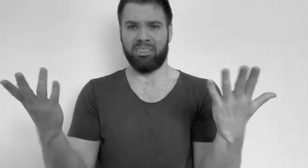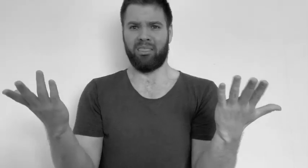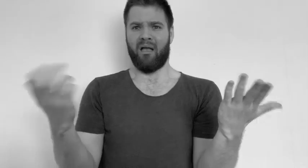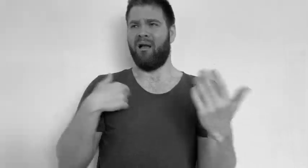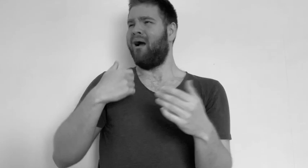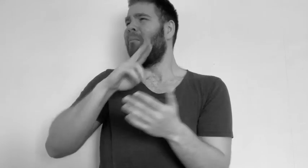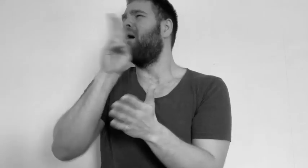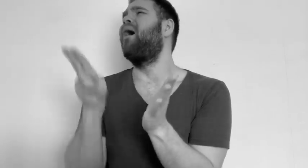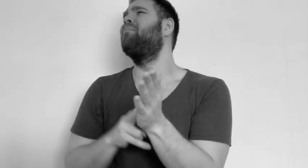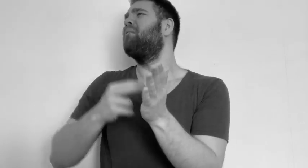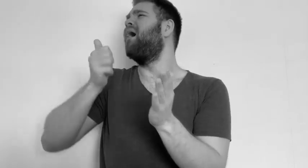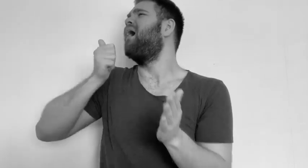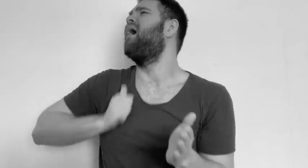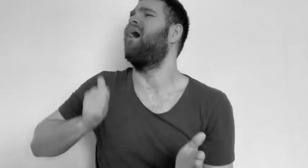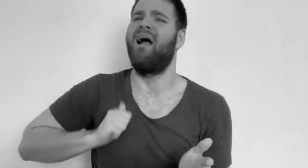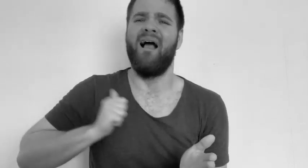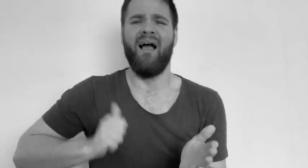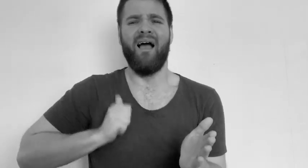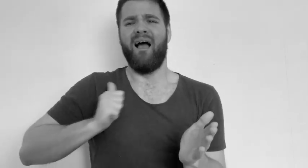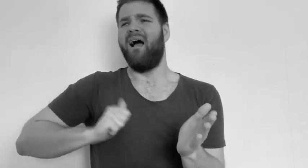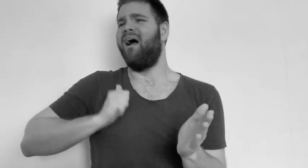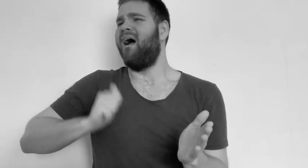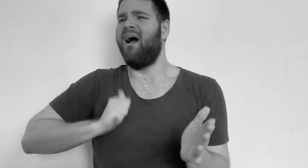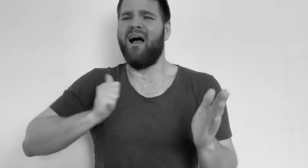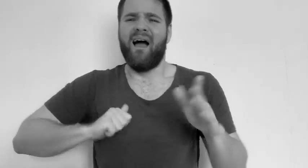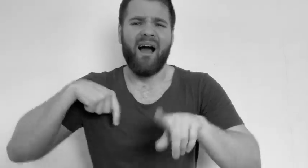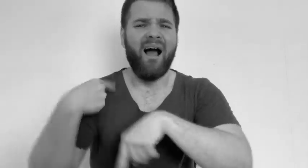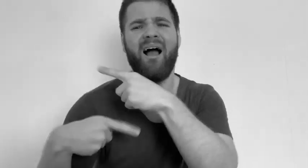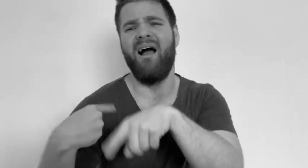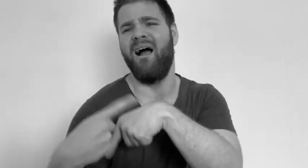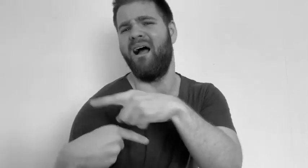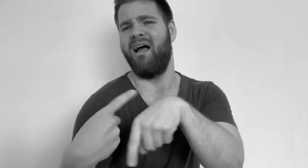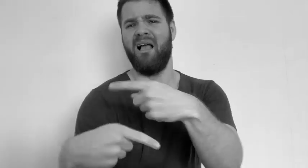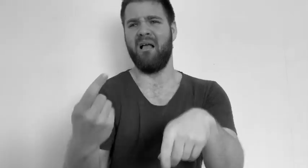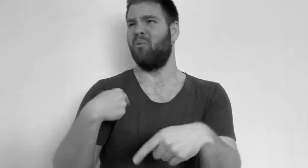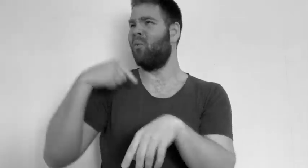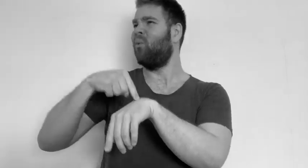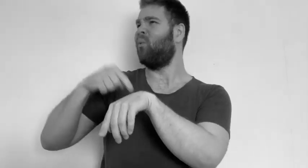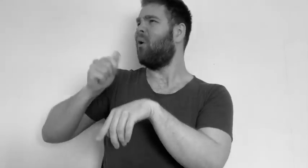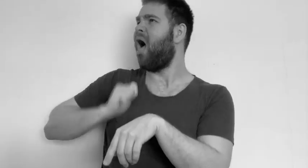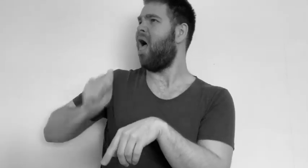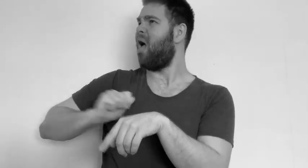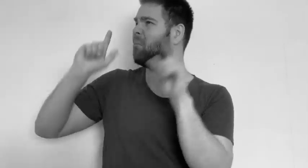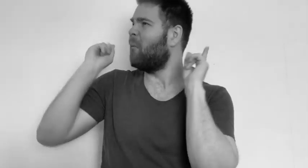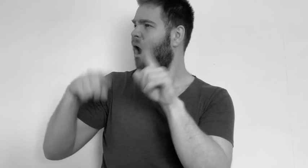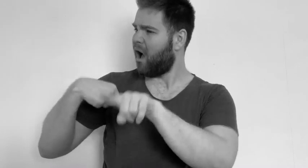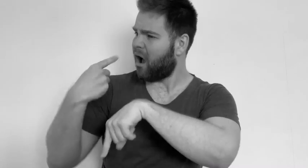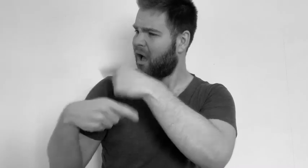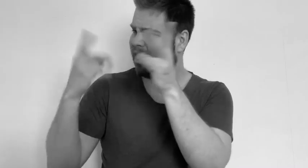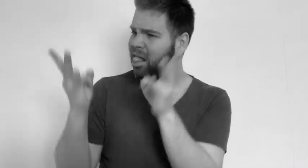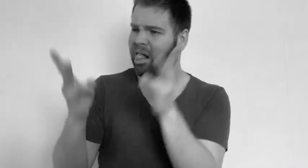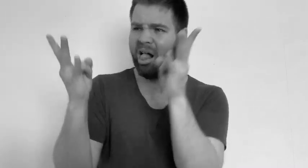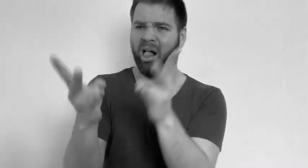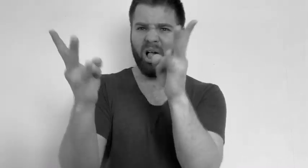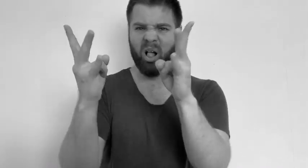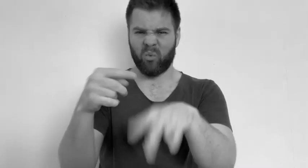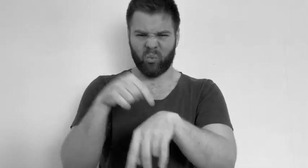häda, oh häda, oi häda, lõpmata kannatuste rada on mu õnnetuste jada ja tundub,